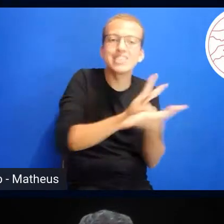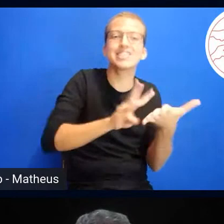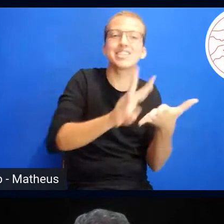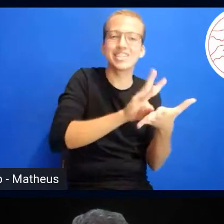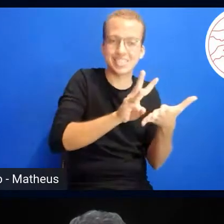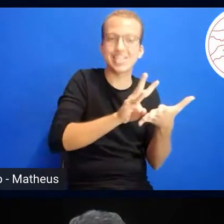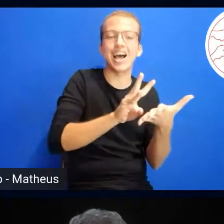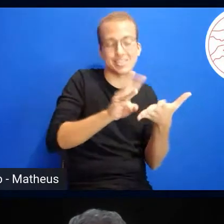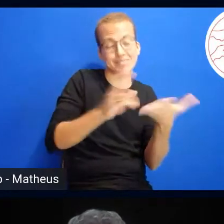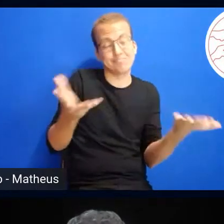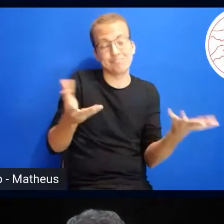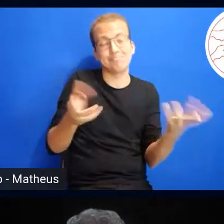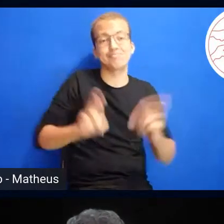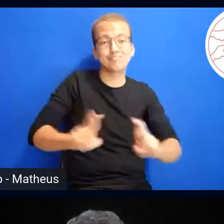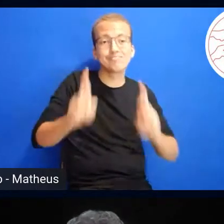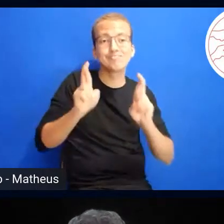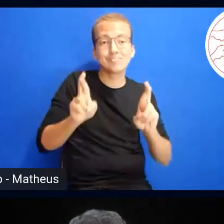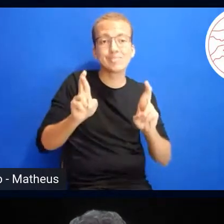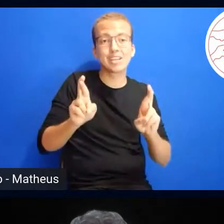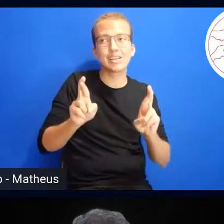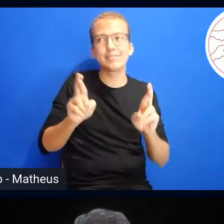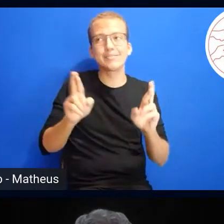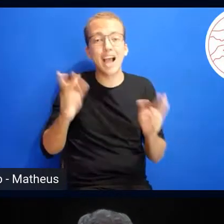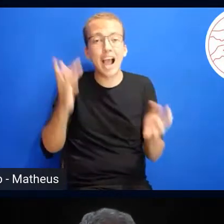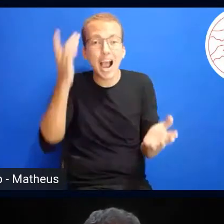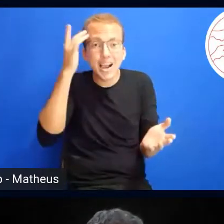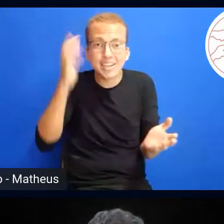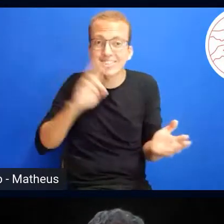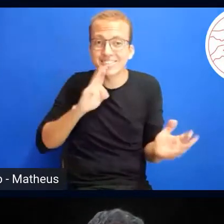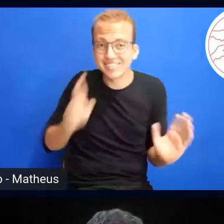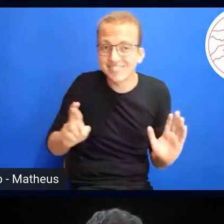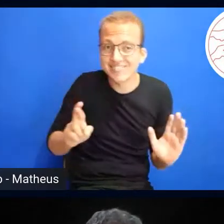sinais. Espero ter respondido a pergunta.